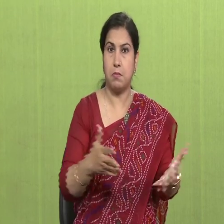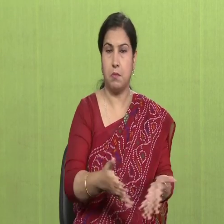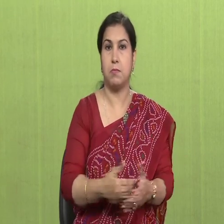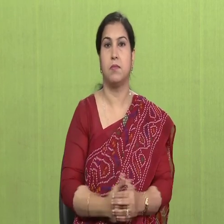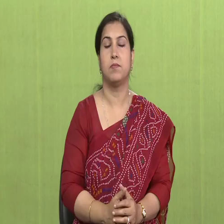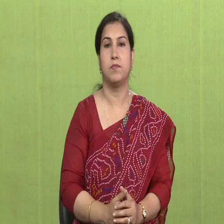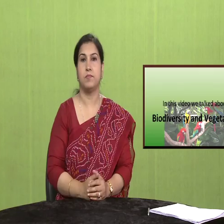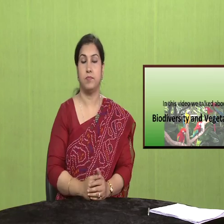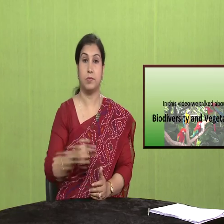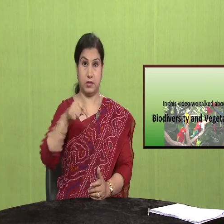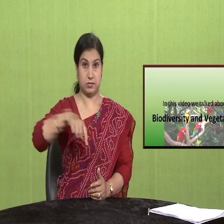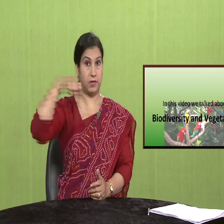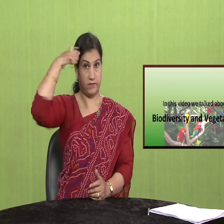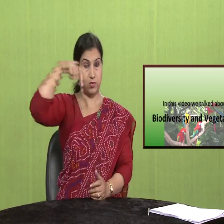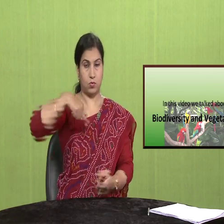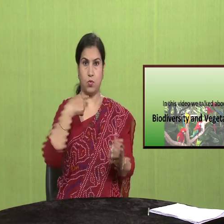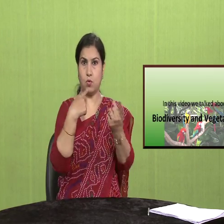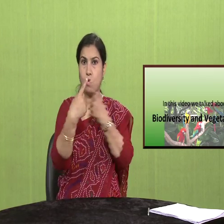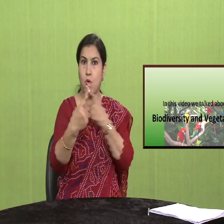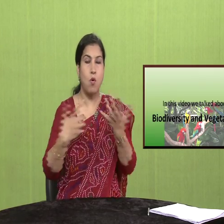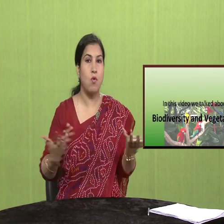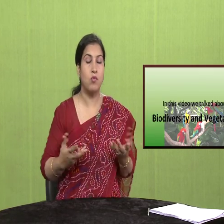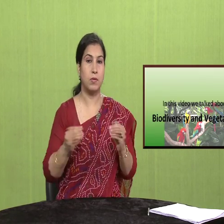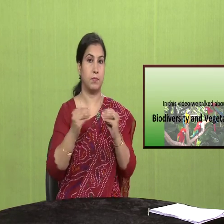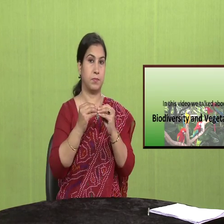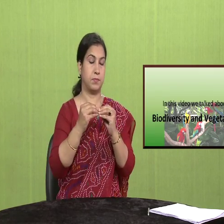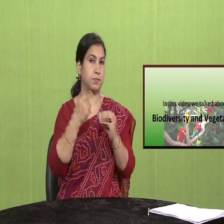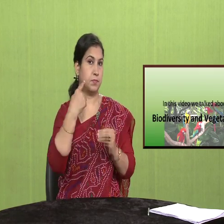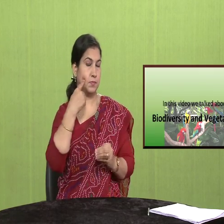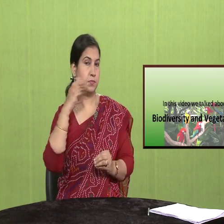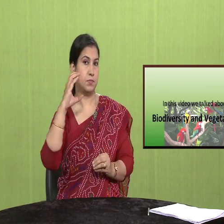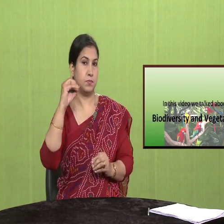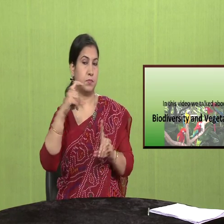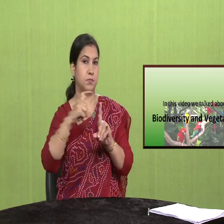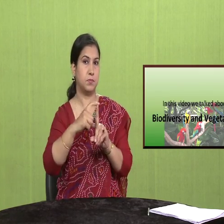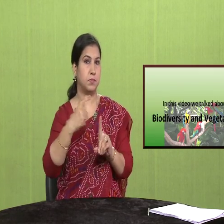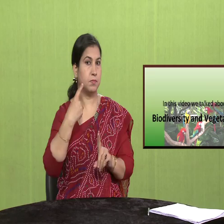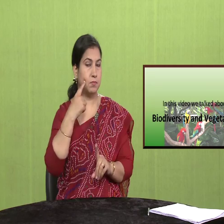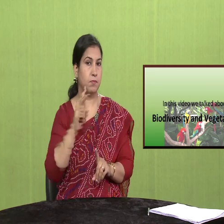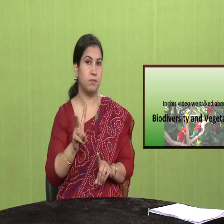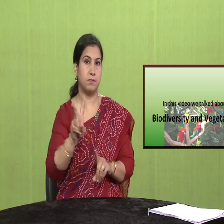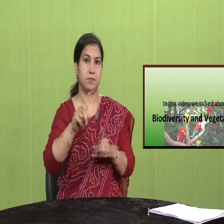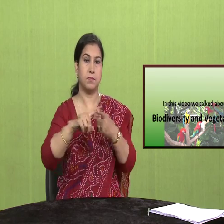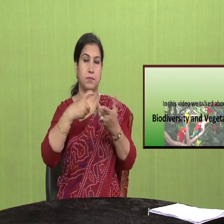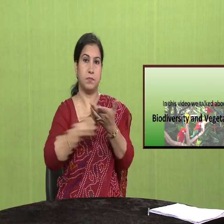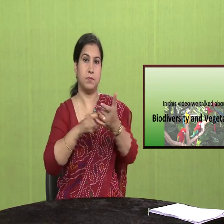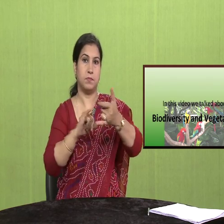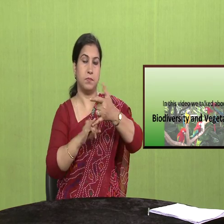In this video, we talked about biodiversity and vegetation. I hope you understood it